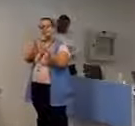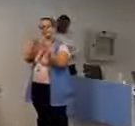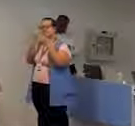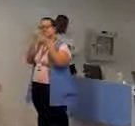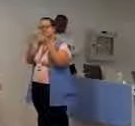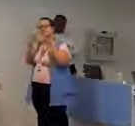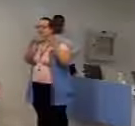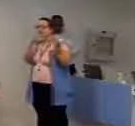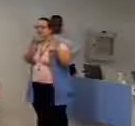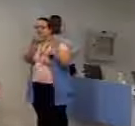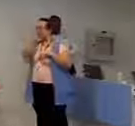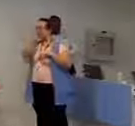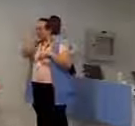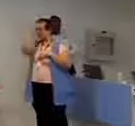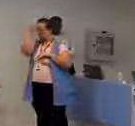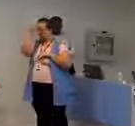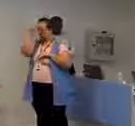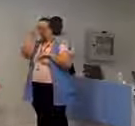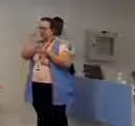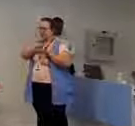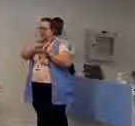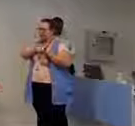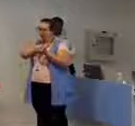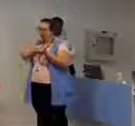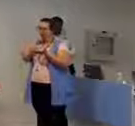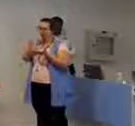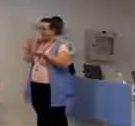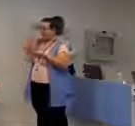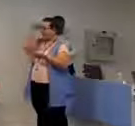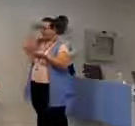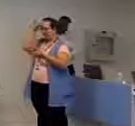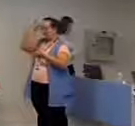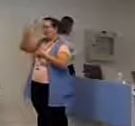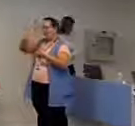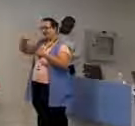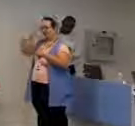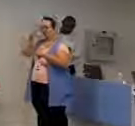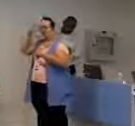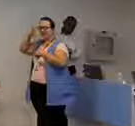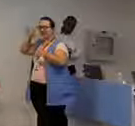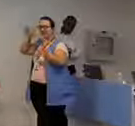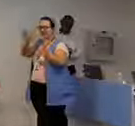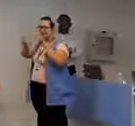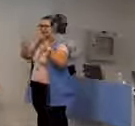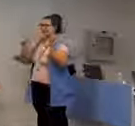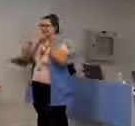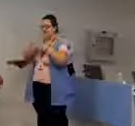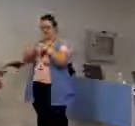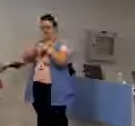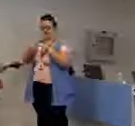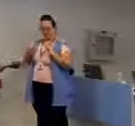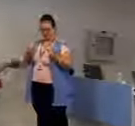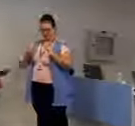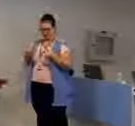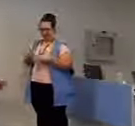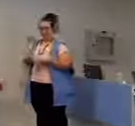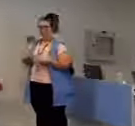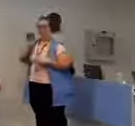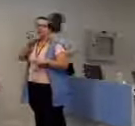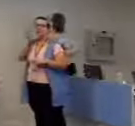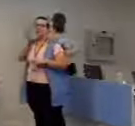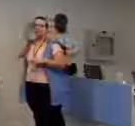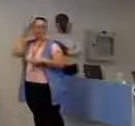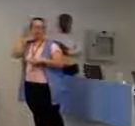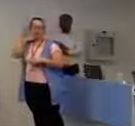atenção. Tendo alguma dúvida, anota, né, grava aí e no finalzinho tira a dúvida, tá ok? Boa palestra a